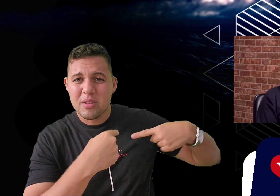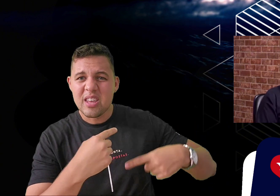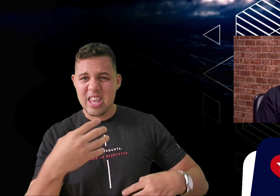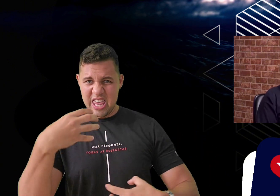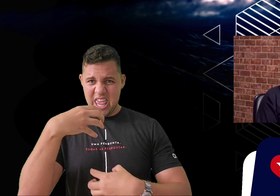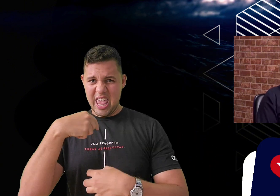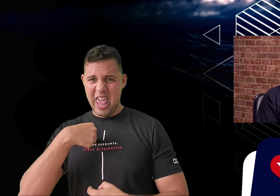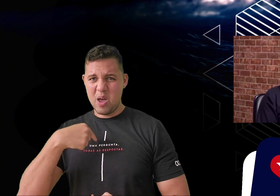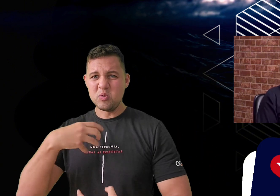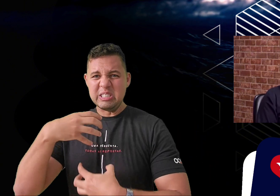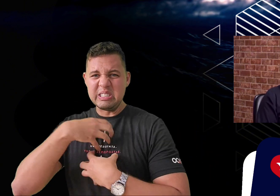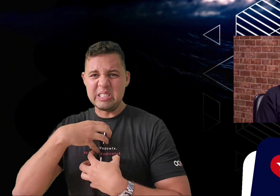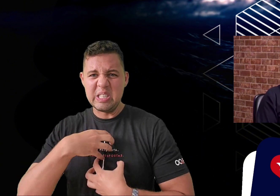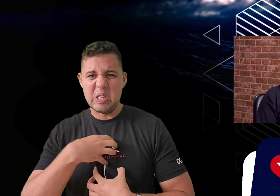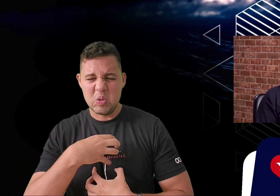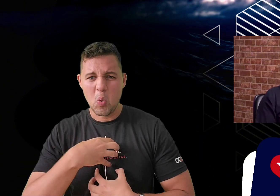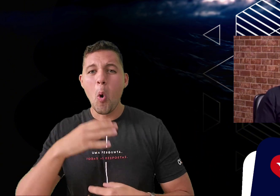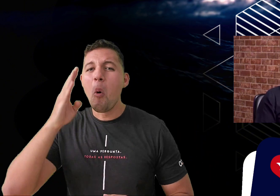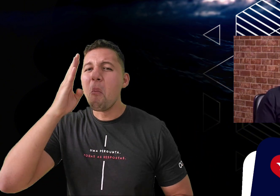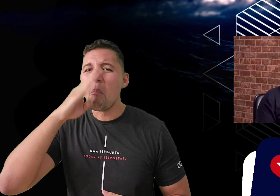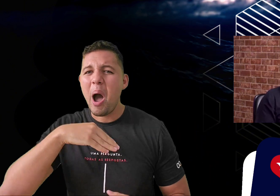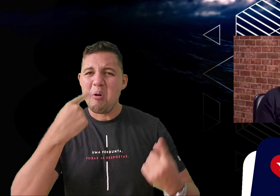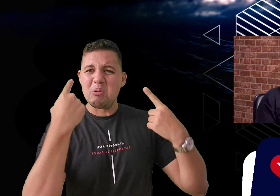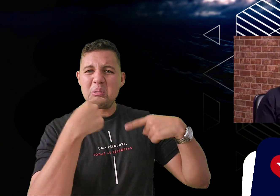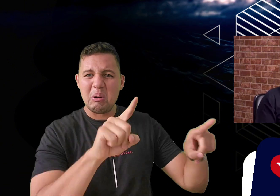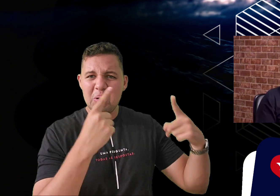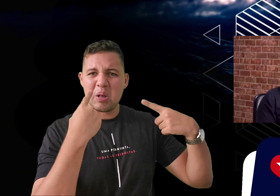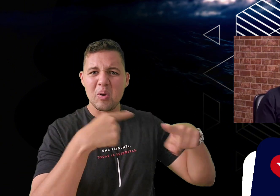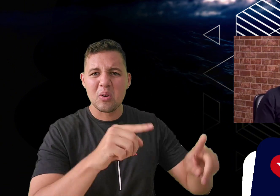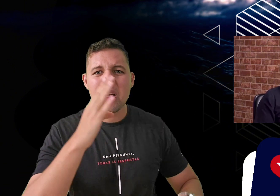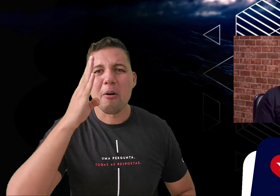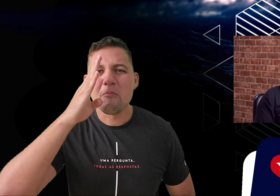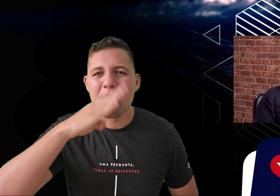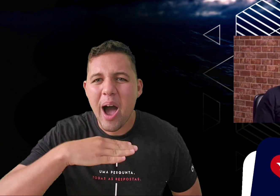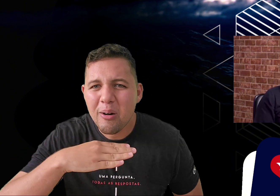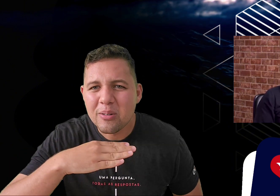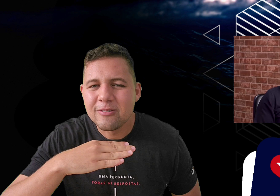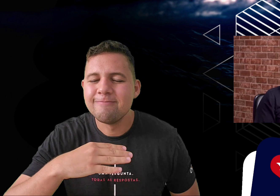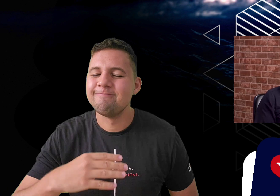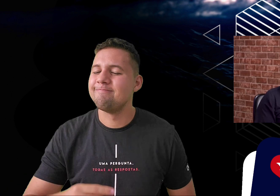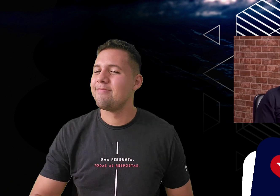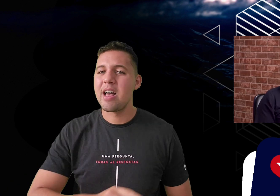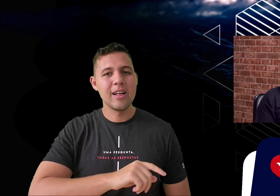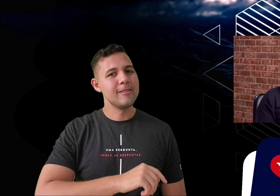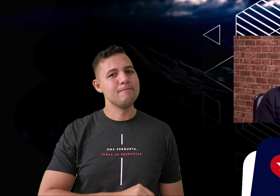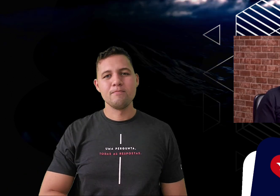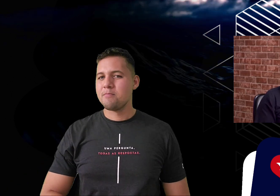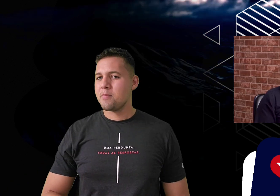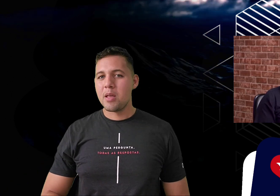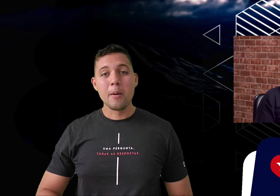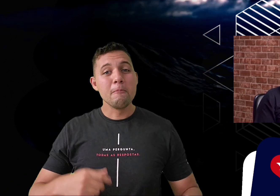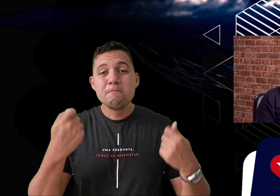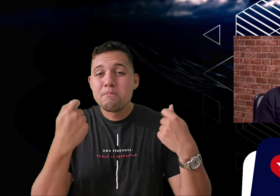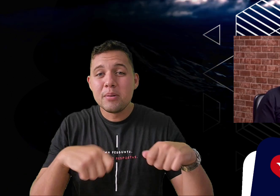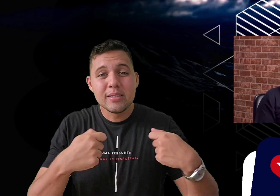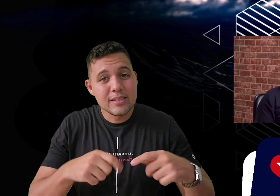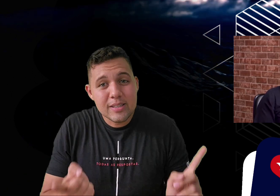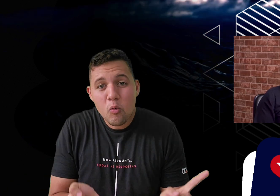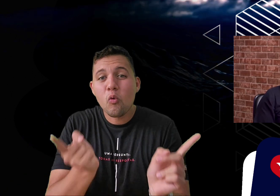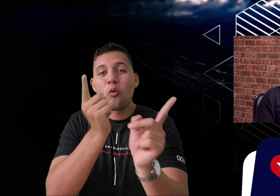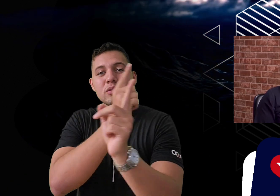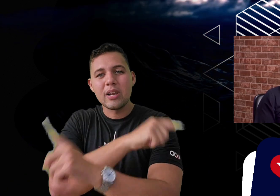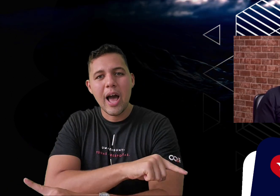família, que você vai ver que isso vai refletir de volta para você em um bem-estar espiritual,